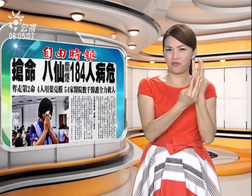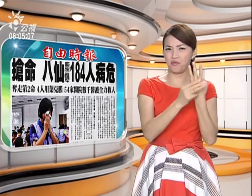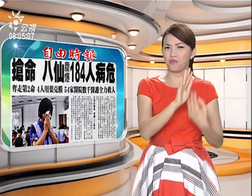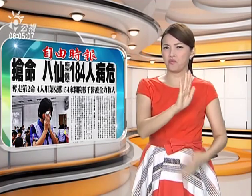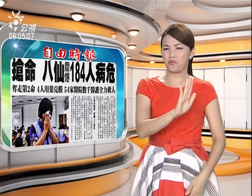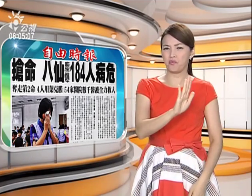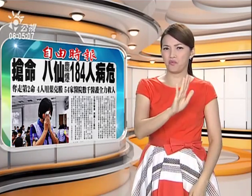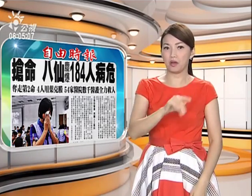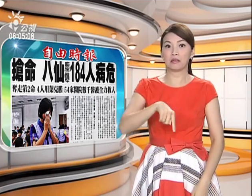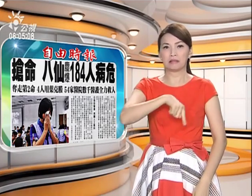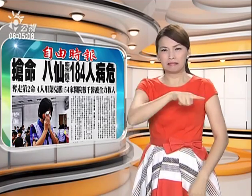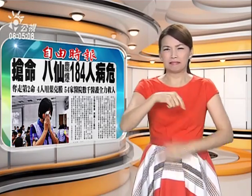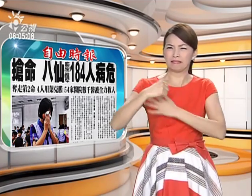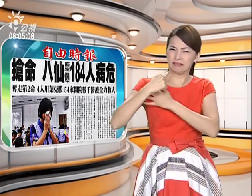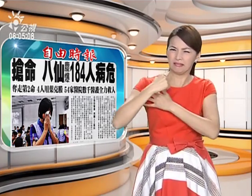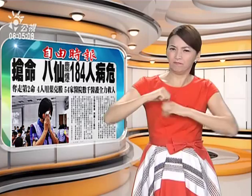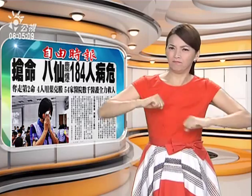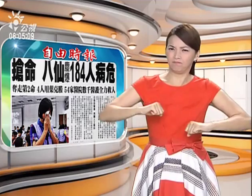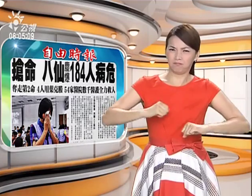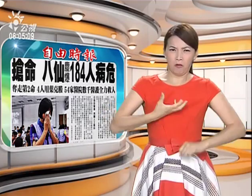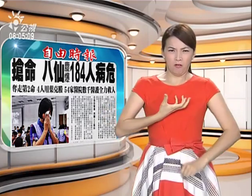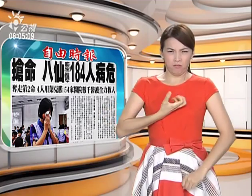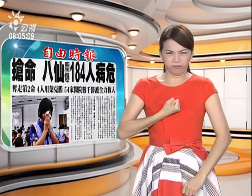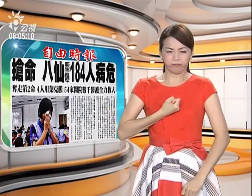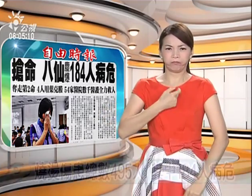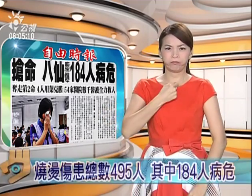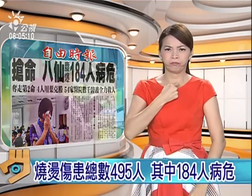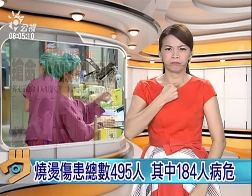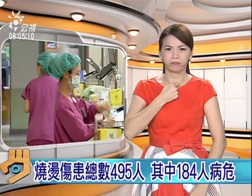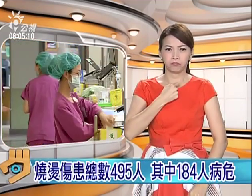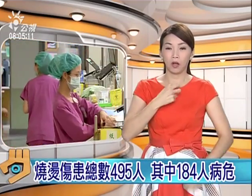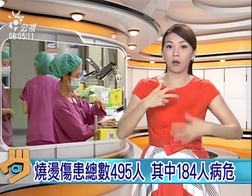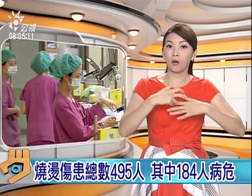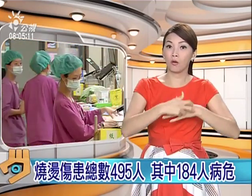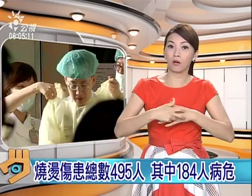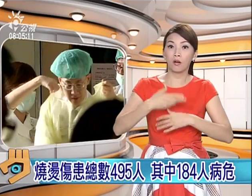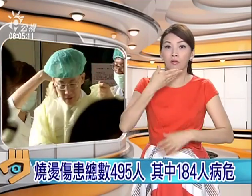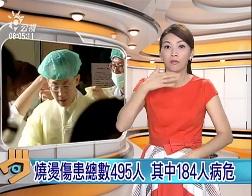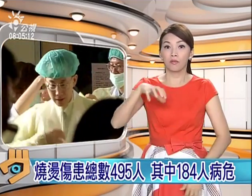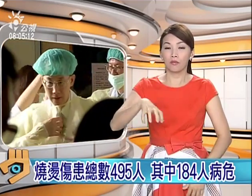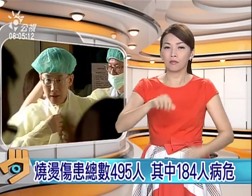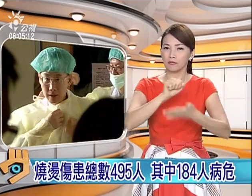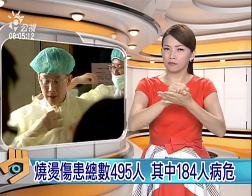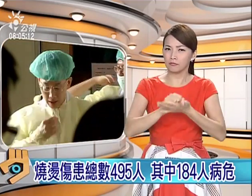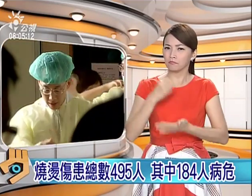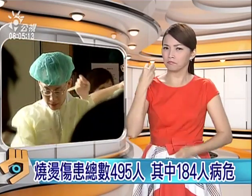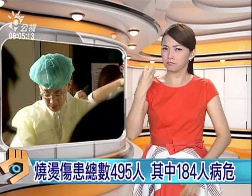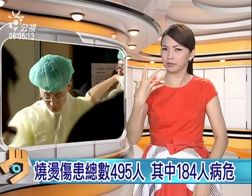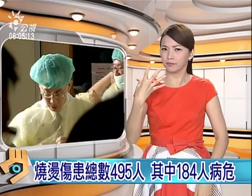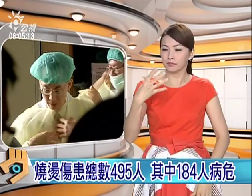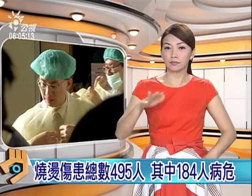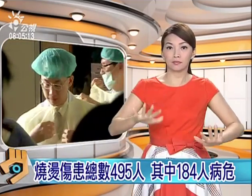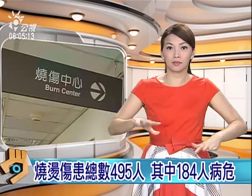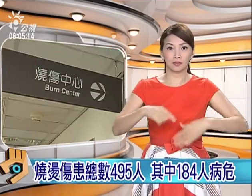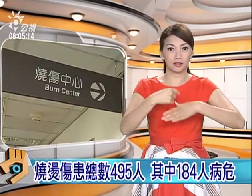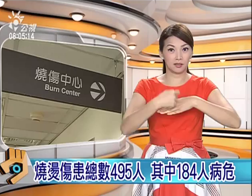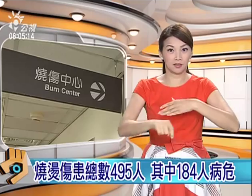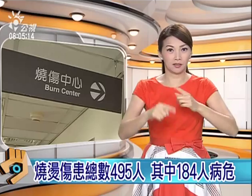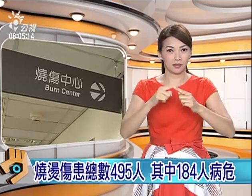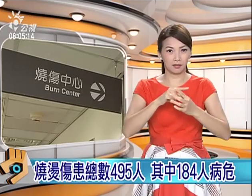发烧或是感染的状况，进入和死神搏斗的关键期， 而根据卫福部最新统计，目